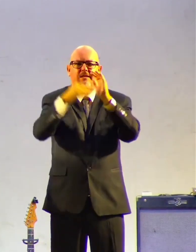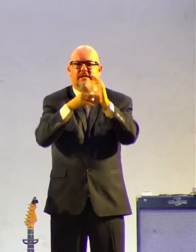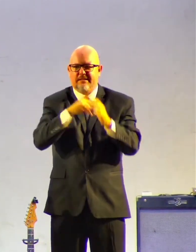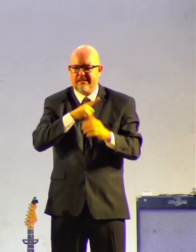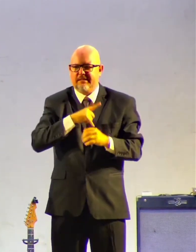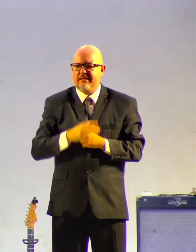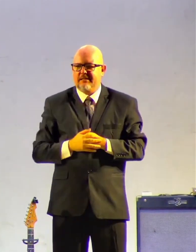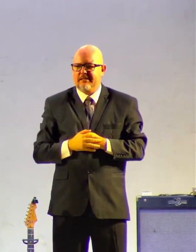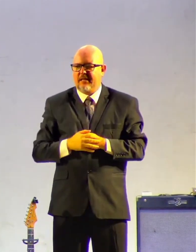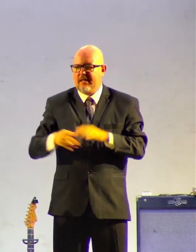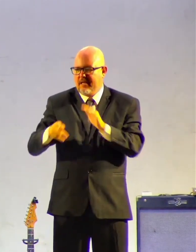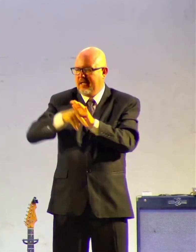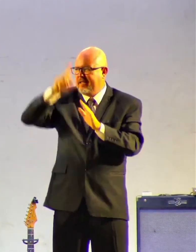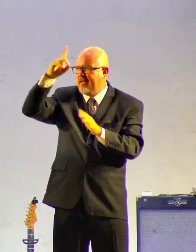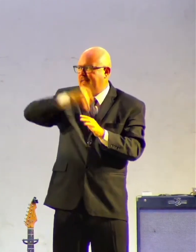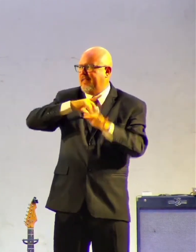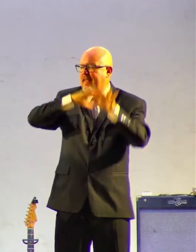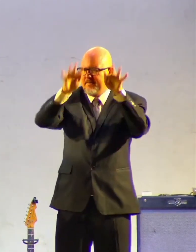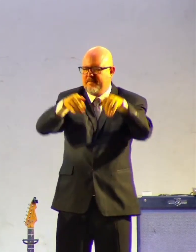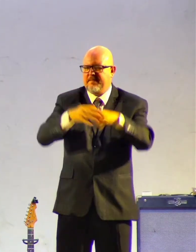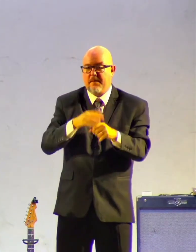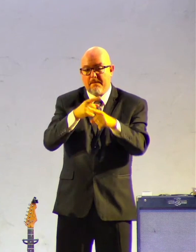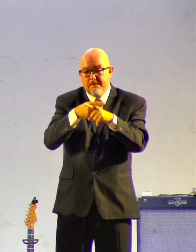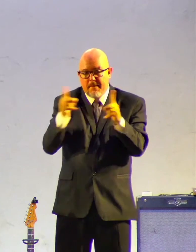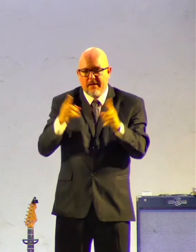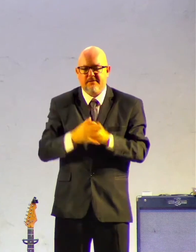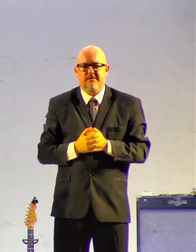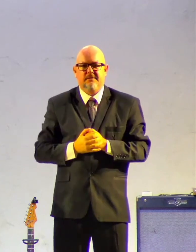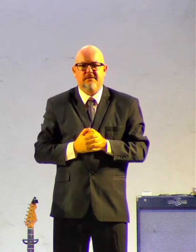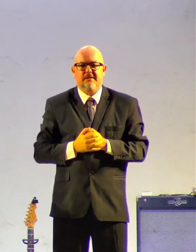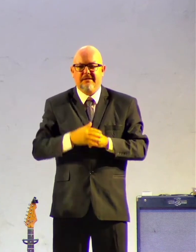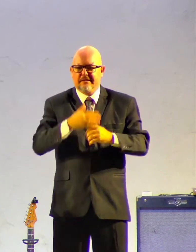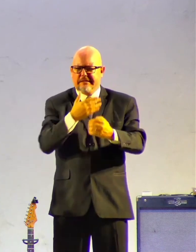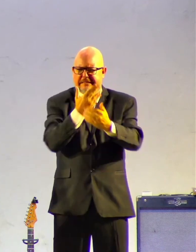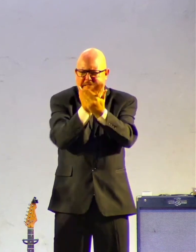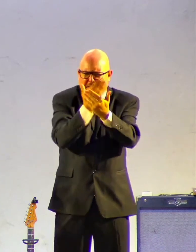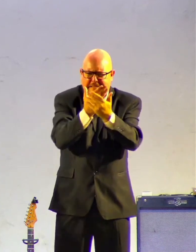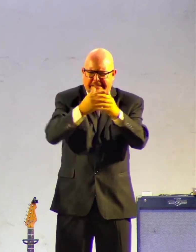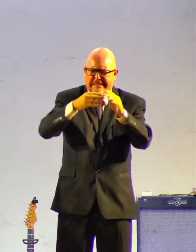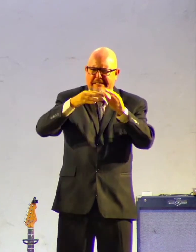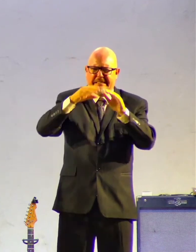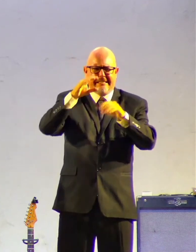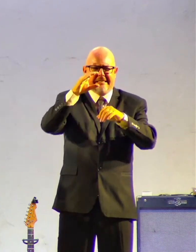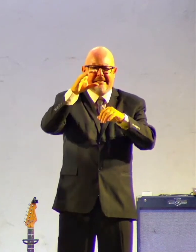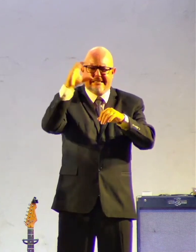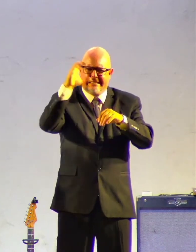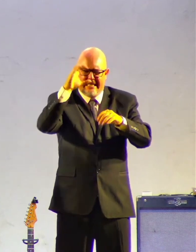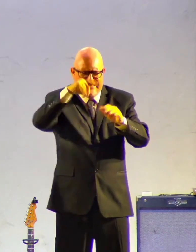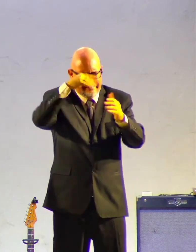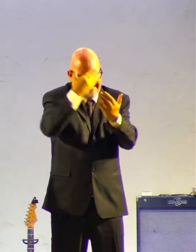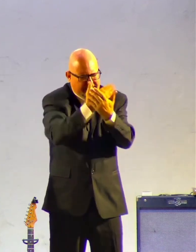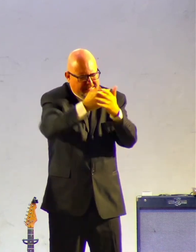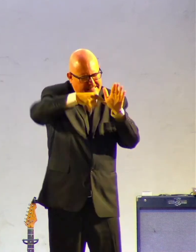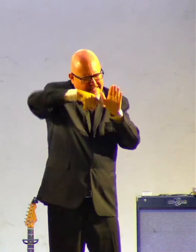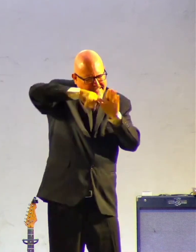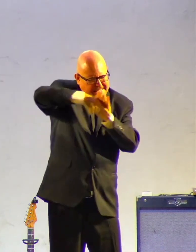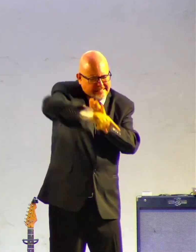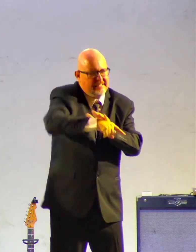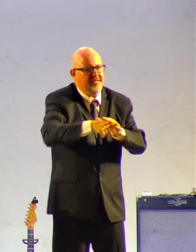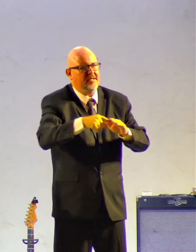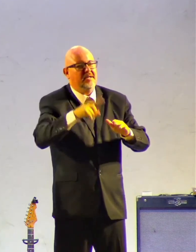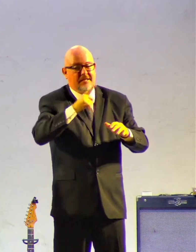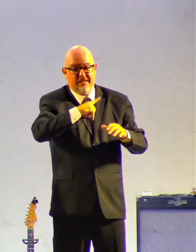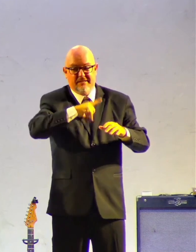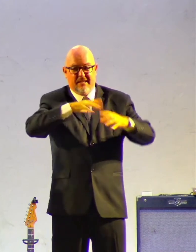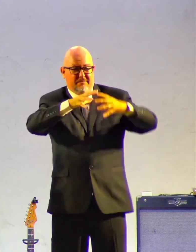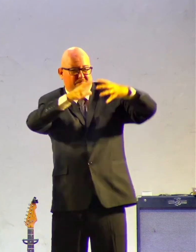é um atributo exclusivo de Deus. Porém, os cientistas afirmam hoje que o nosso universo